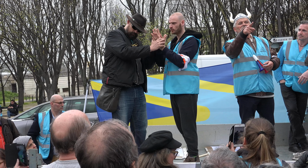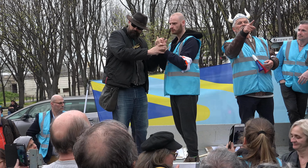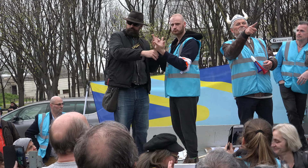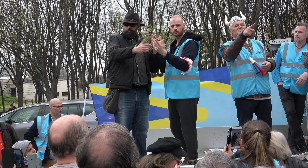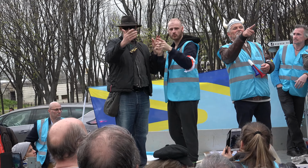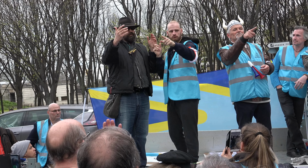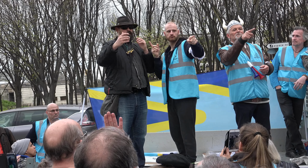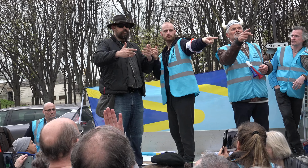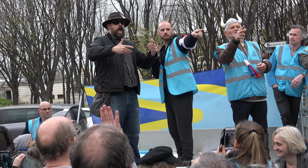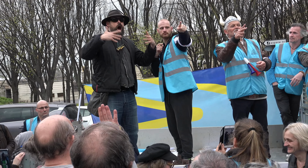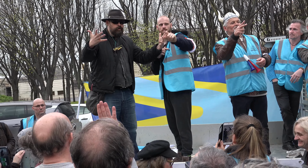aujourd'hui?